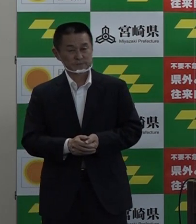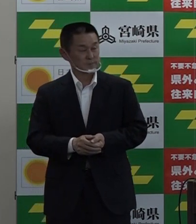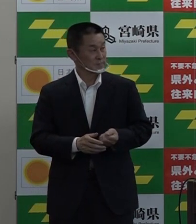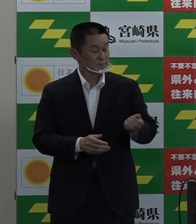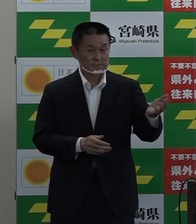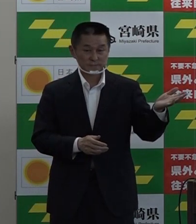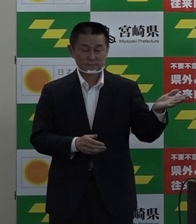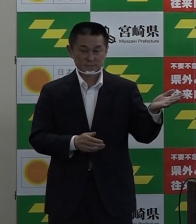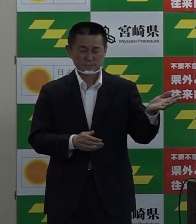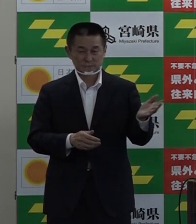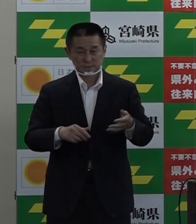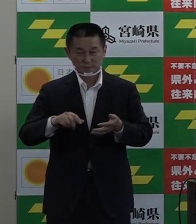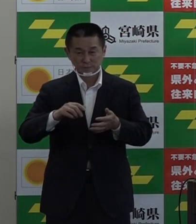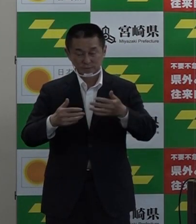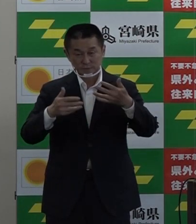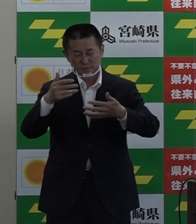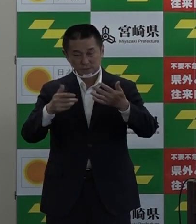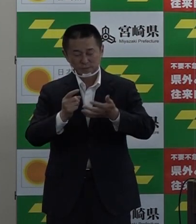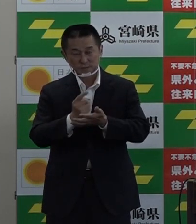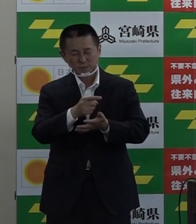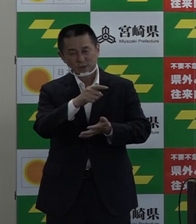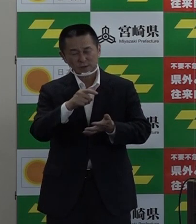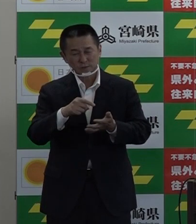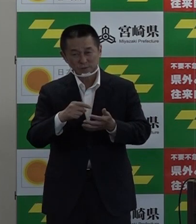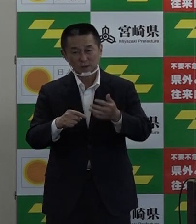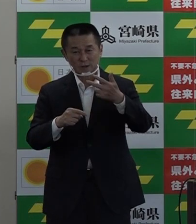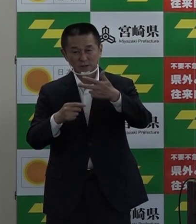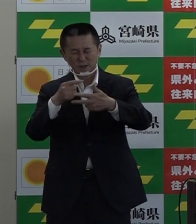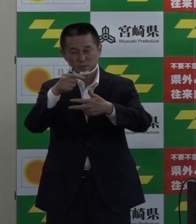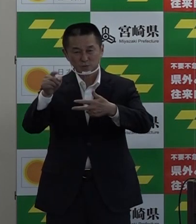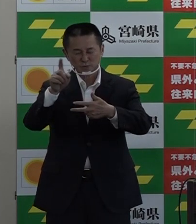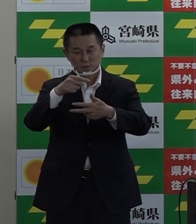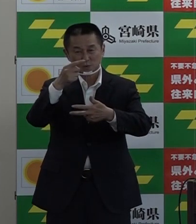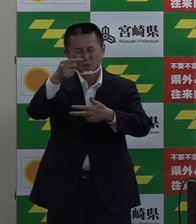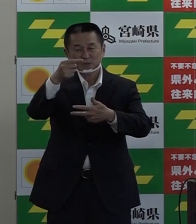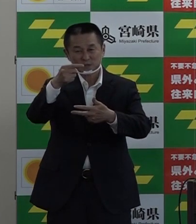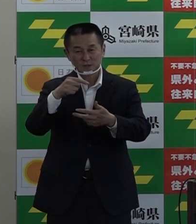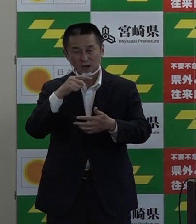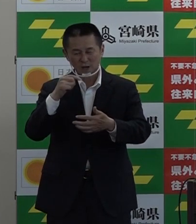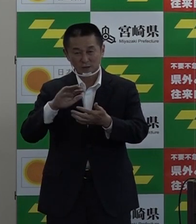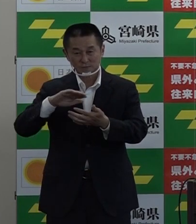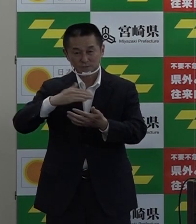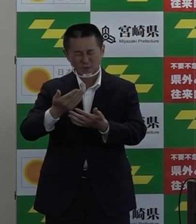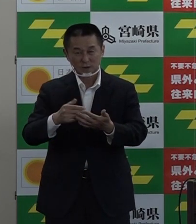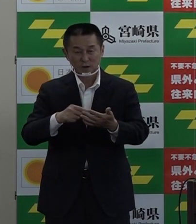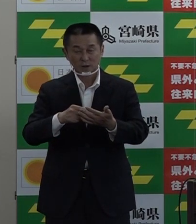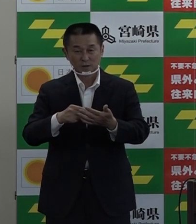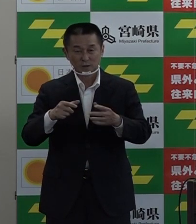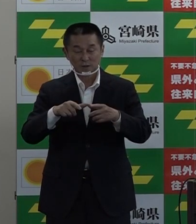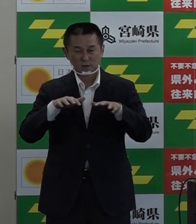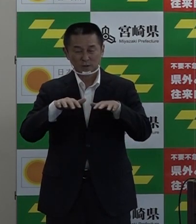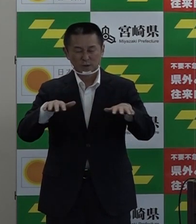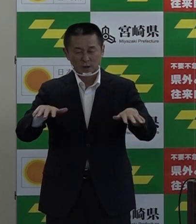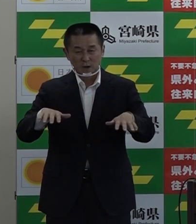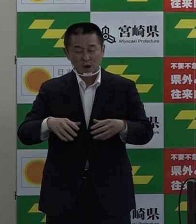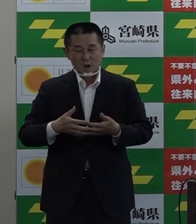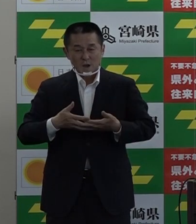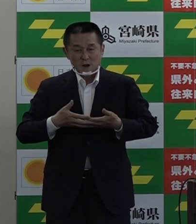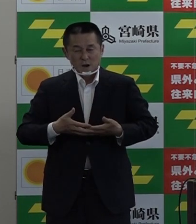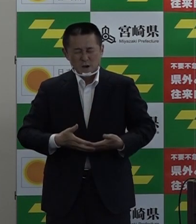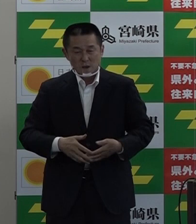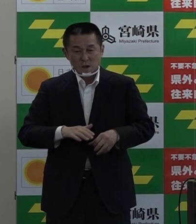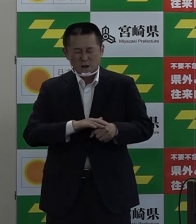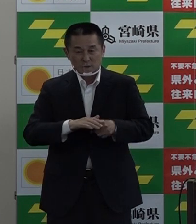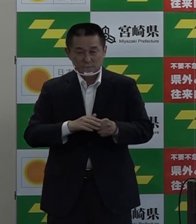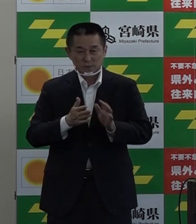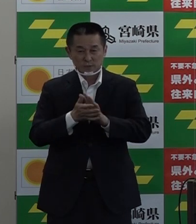当にこの地図だけで見るとこの7分の1が赤になるということでありますが、その重みというものを県